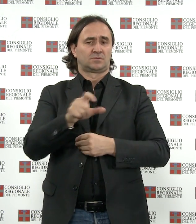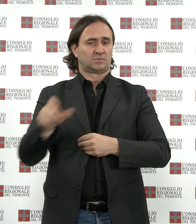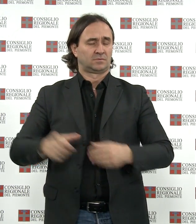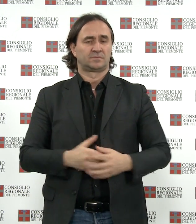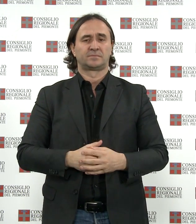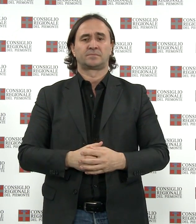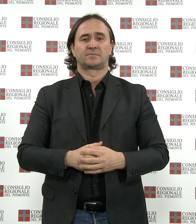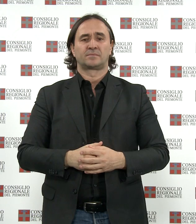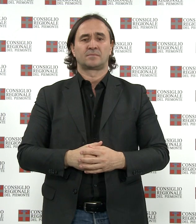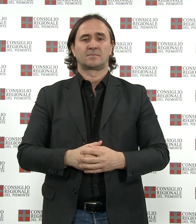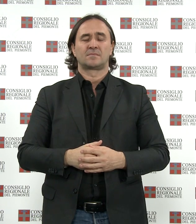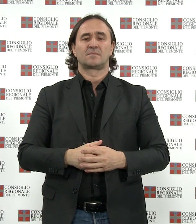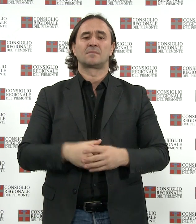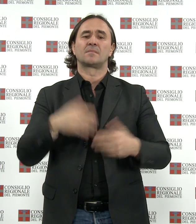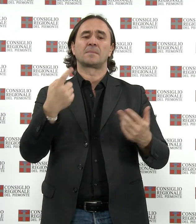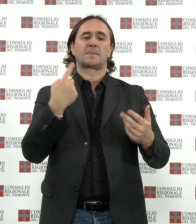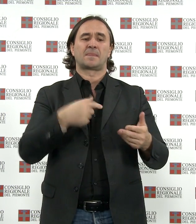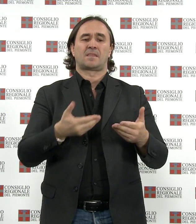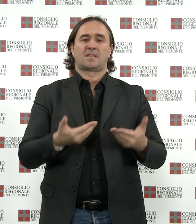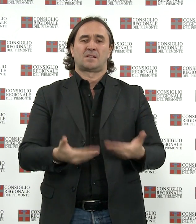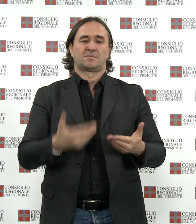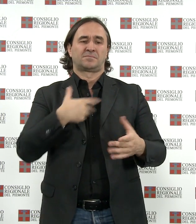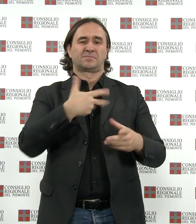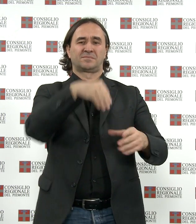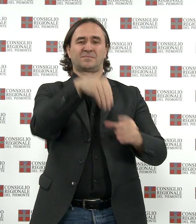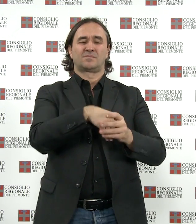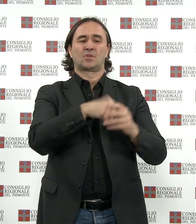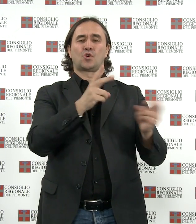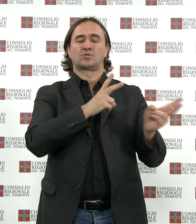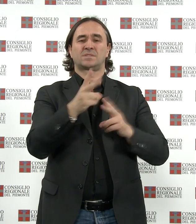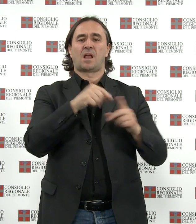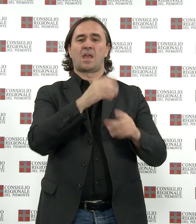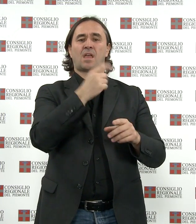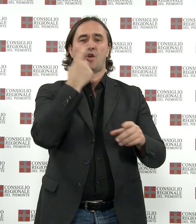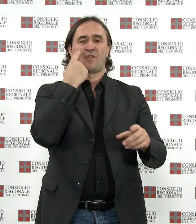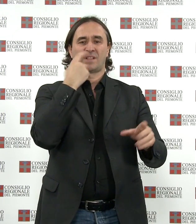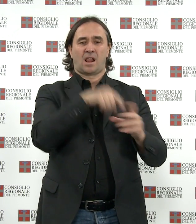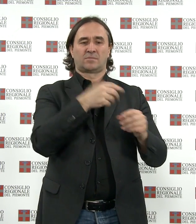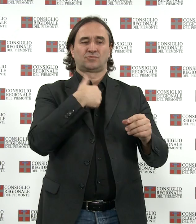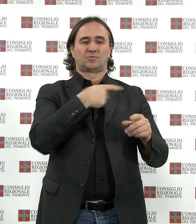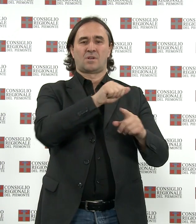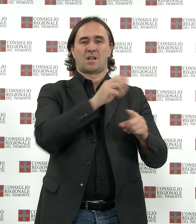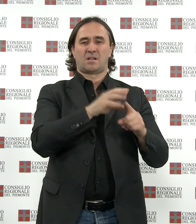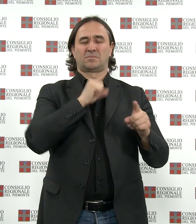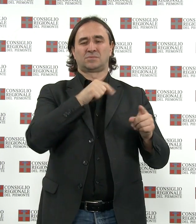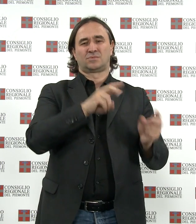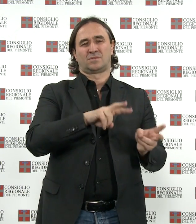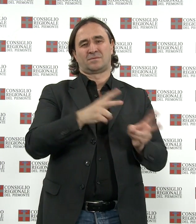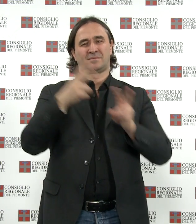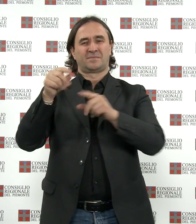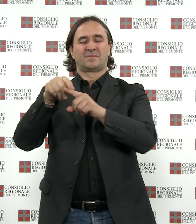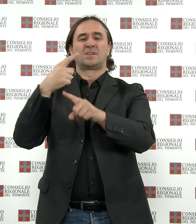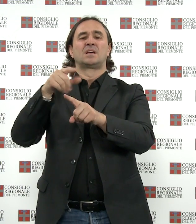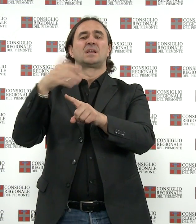Il trasloco delle strutture attualmente presenti all'interno dell'ospedale oftalmico presso i due hub Città della Salute e San Giovanni